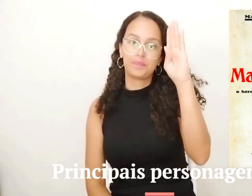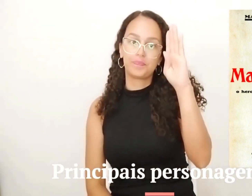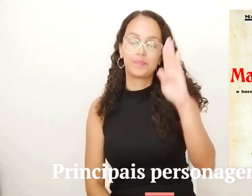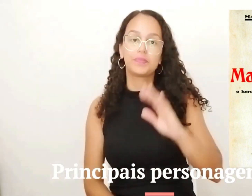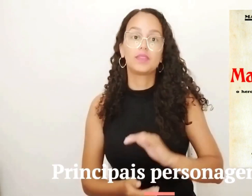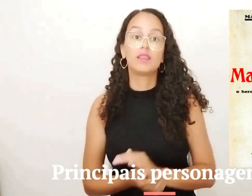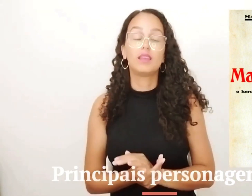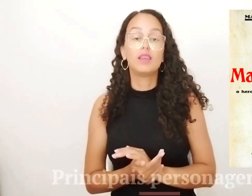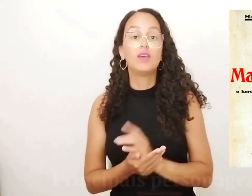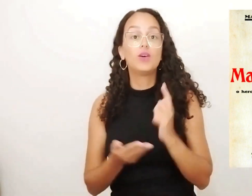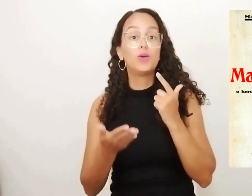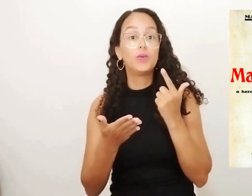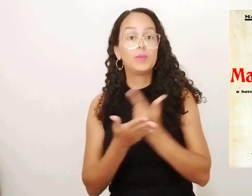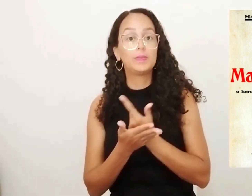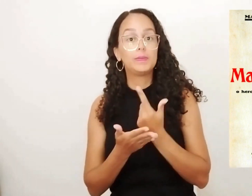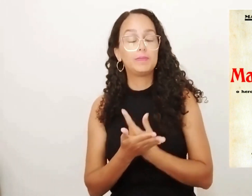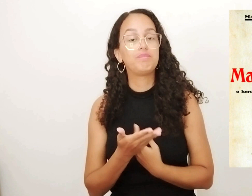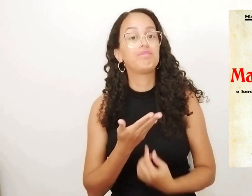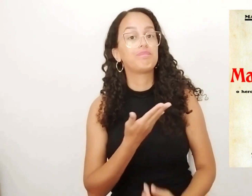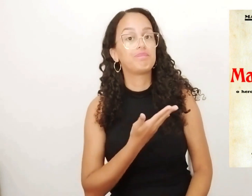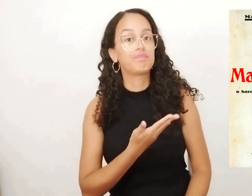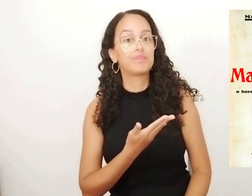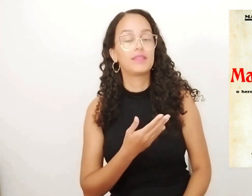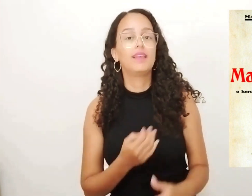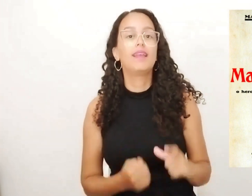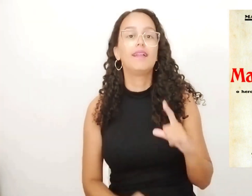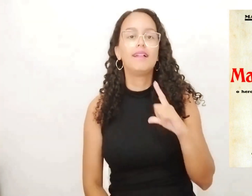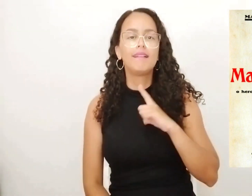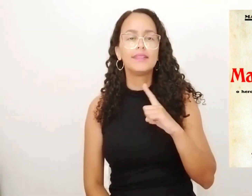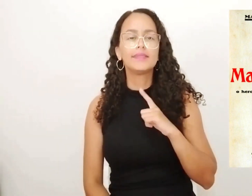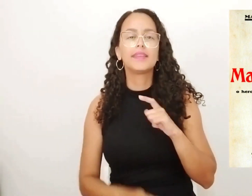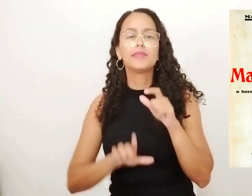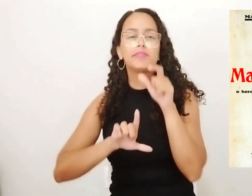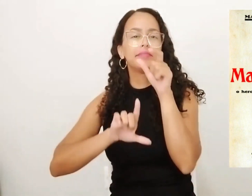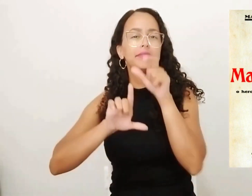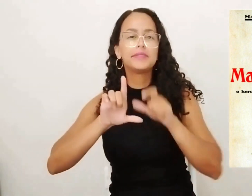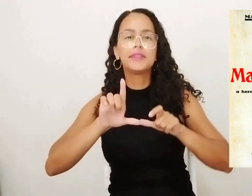as características do povo brasileiro.